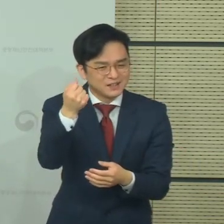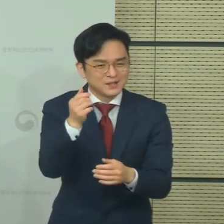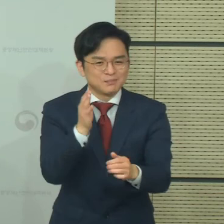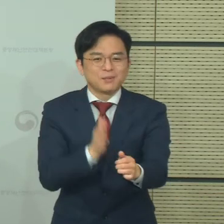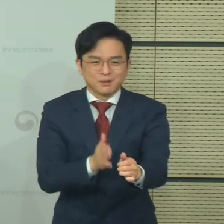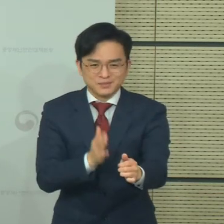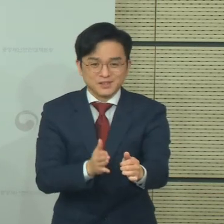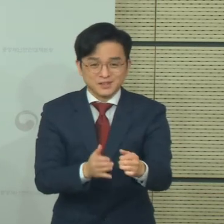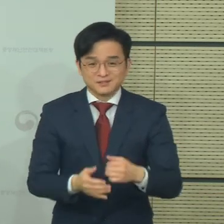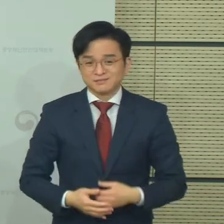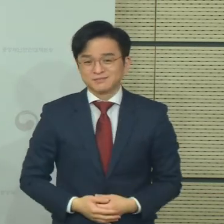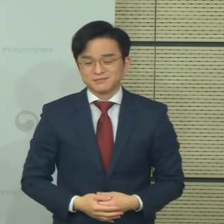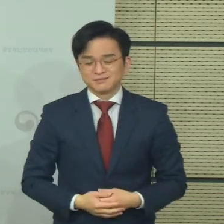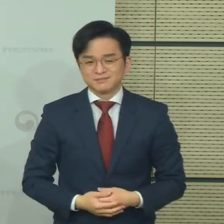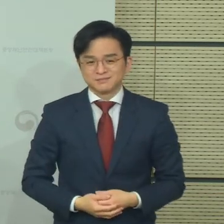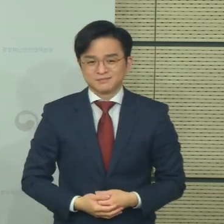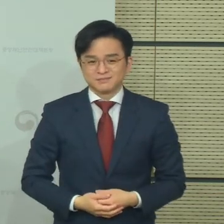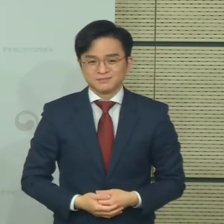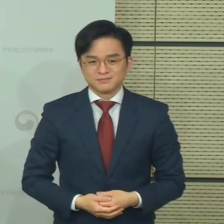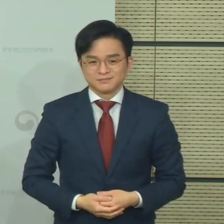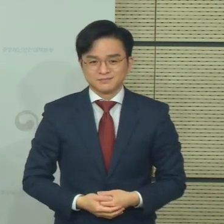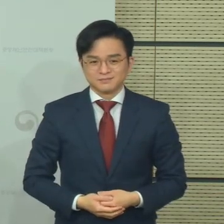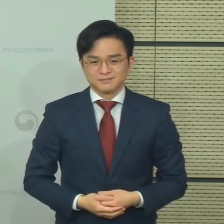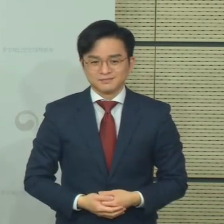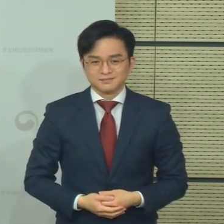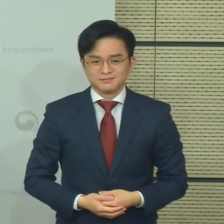주셨으면 고맙겠습니다.